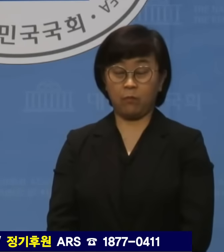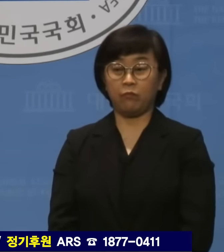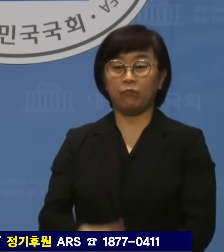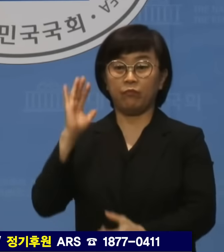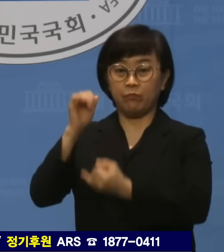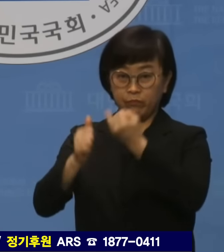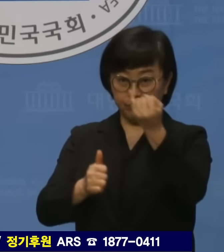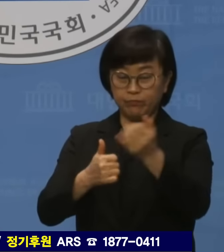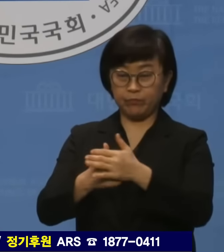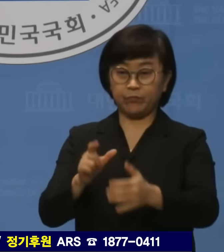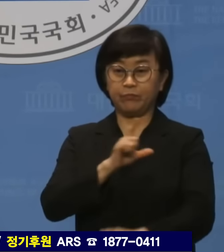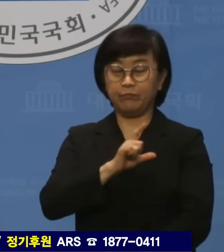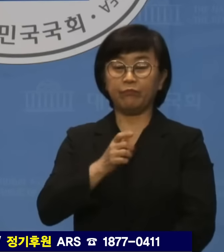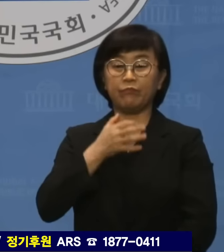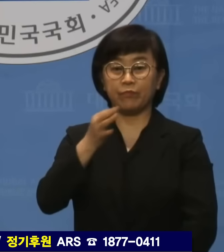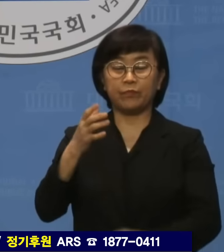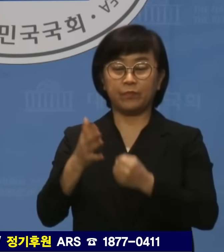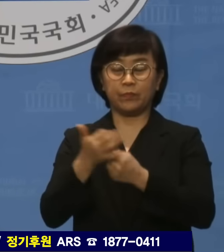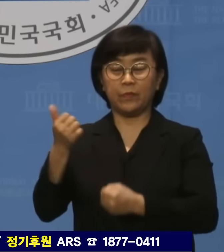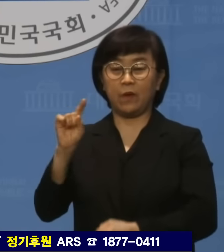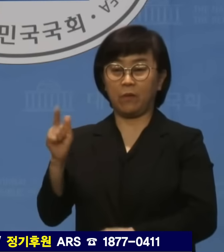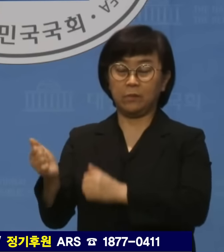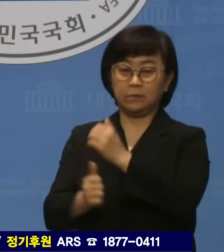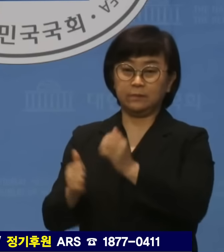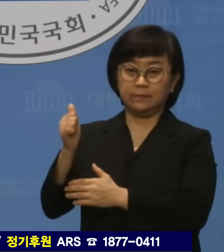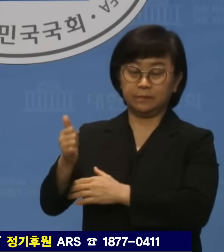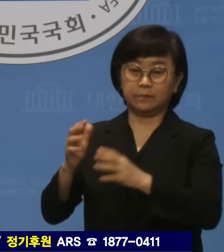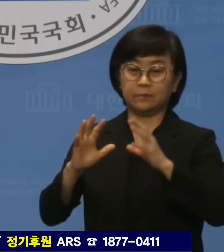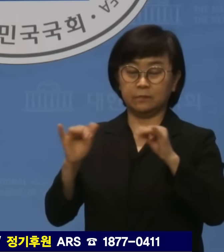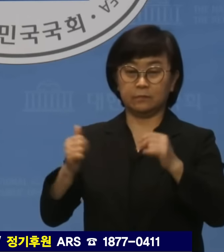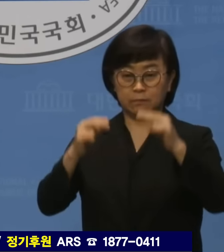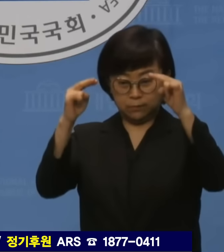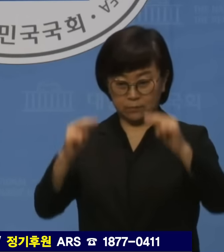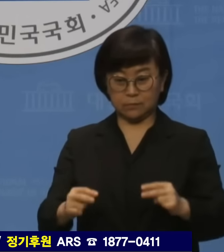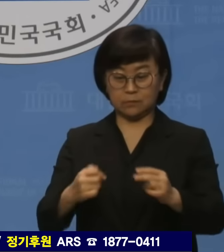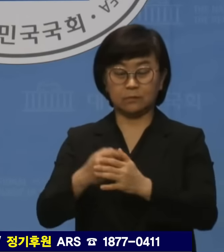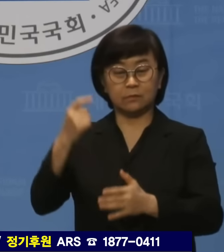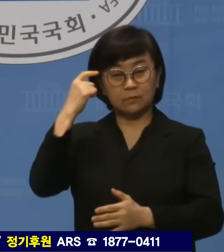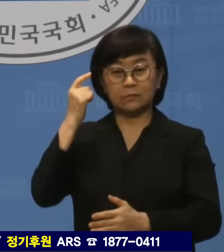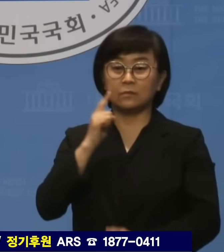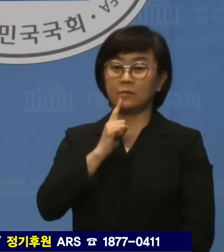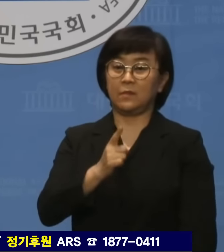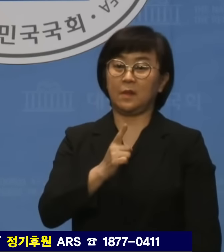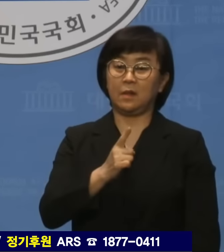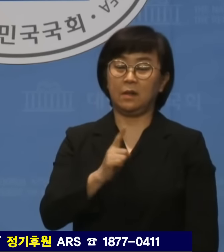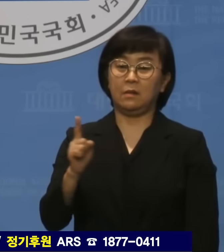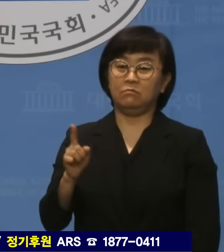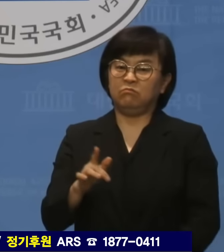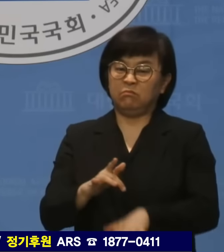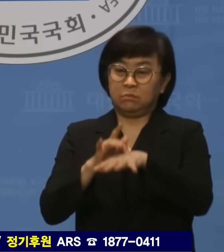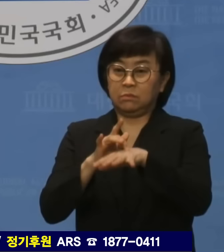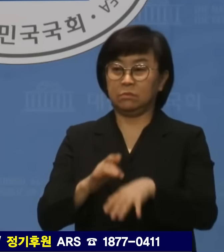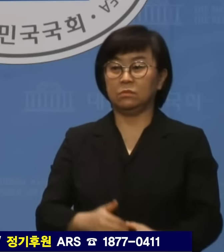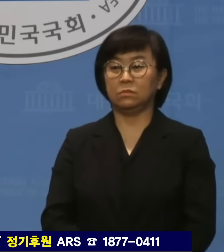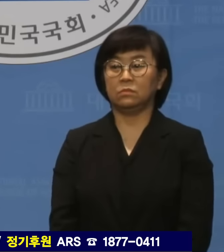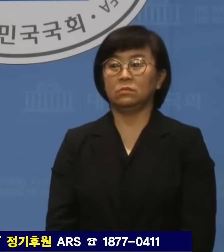김건희 여사의 이름도 못 부르는 한동훈 위원장 국민 눈높이에서 생각하겠다는 말은 어디로